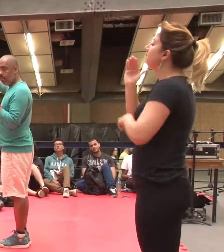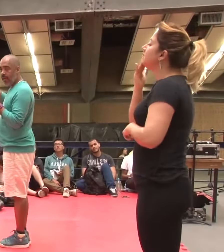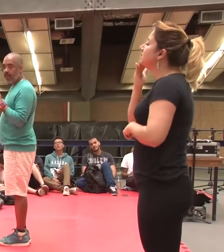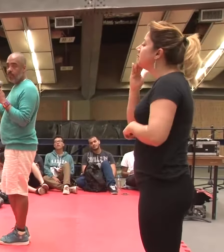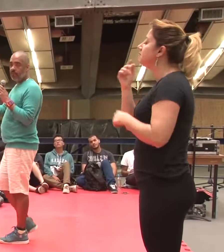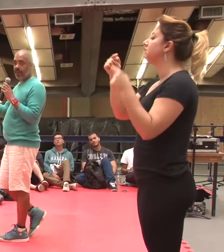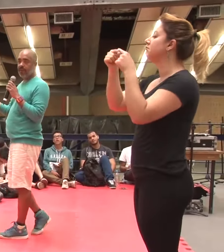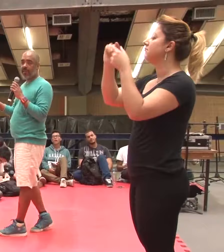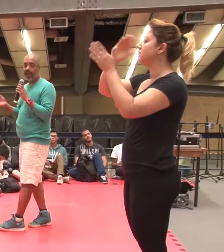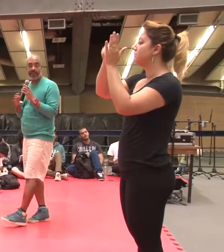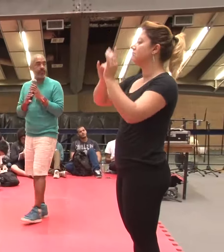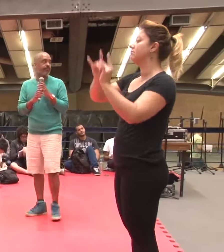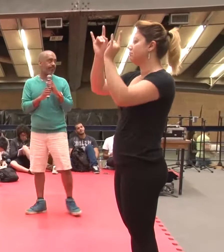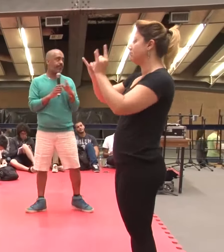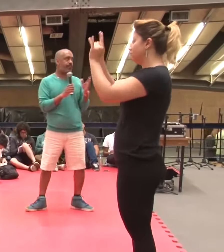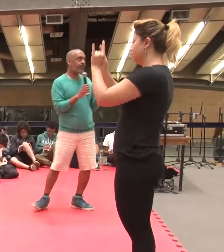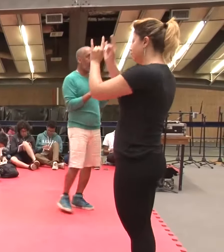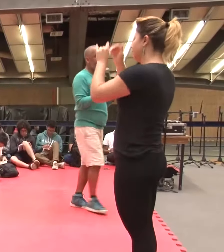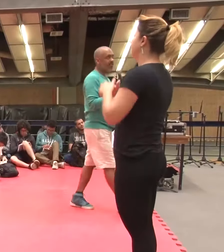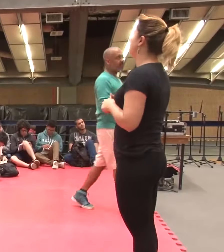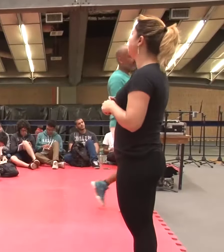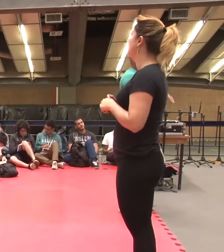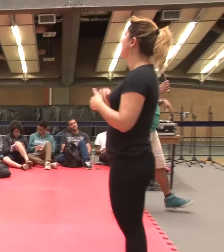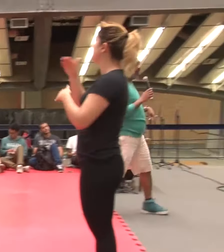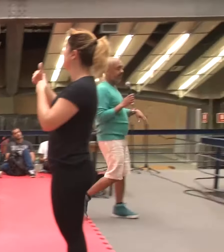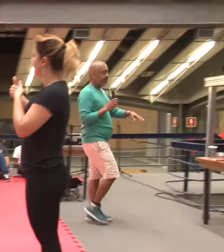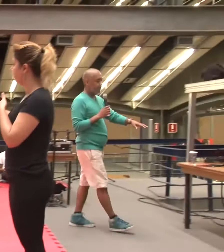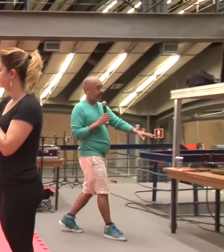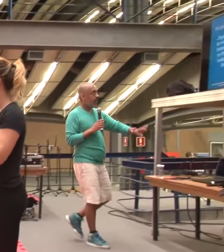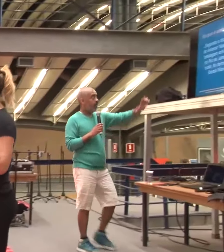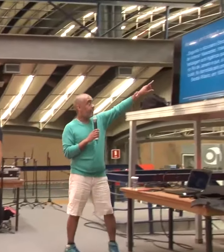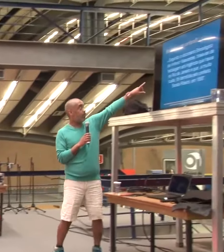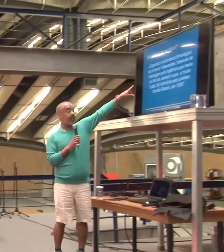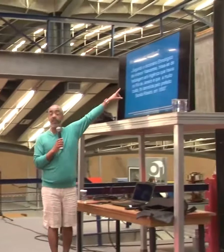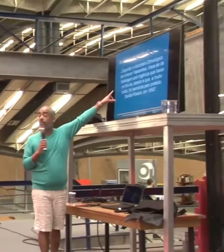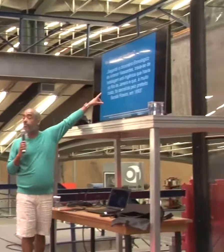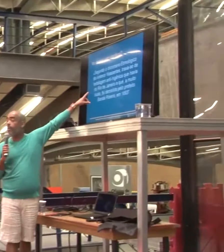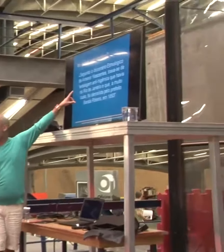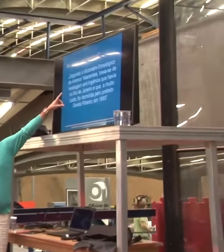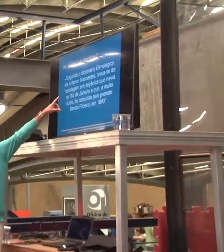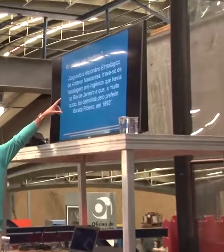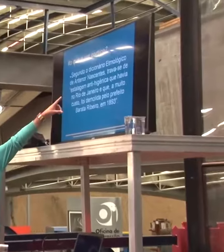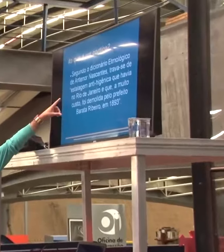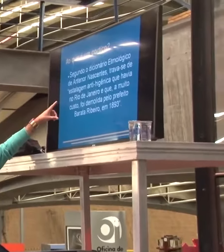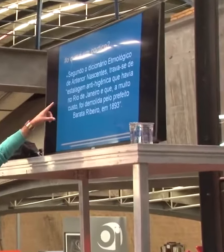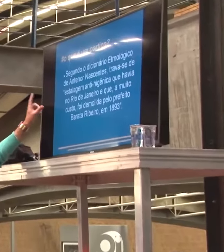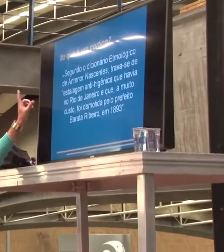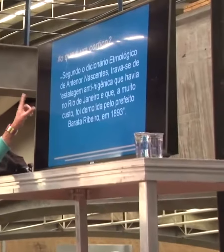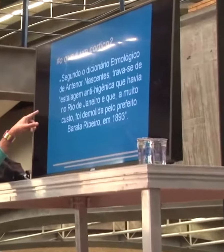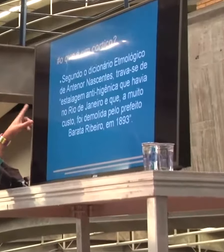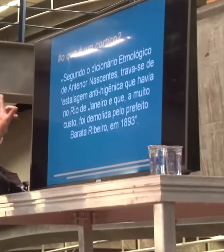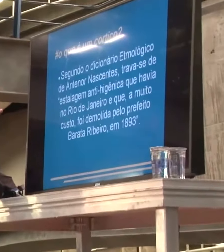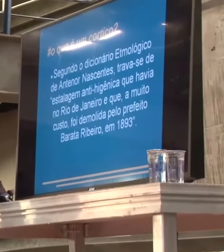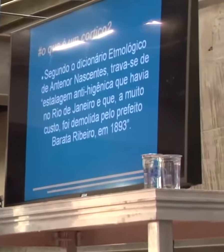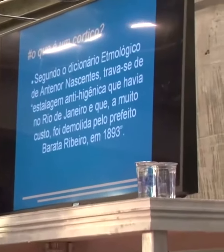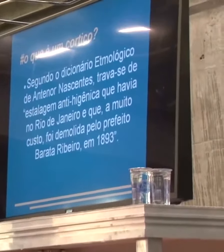comum, né, e muito frequentadas, a partir desse momento. Né? O Antenor Nascente é um dicionário que está disponível